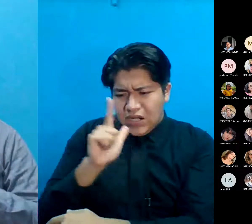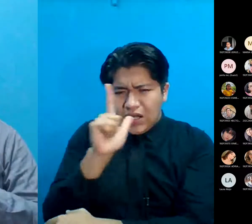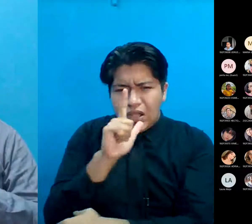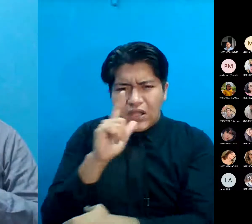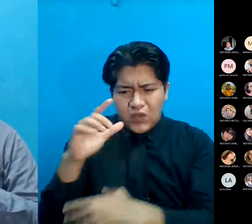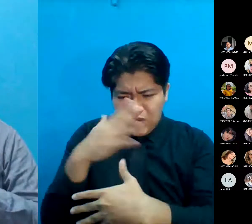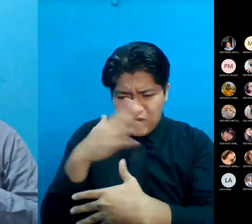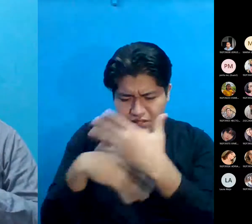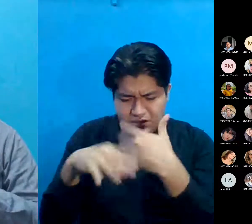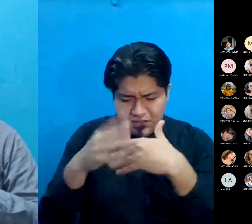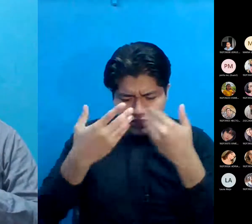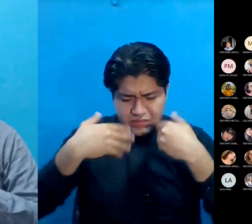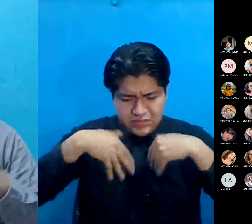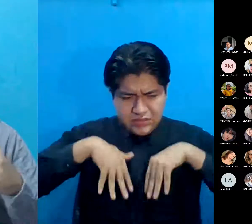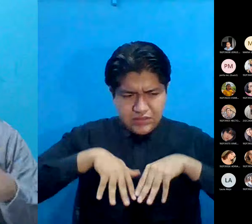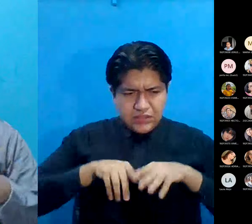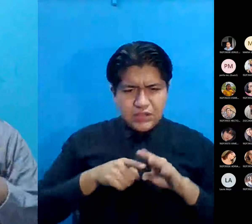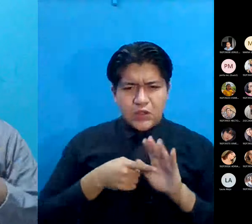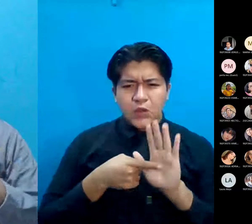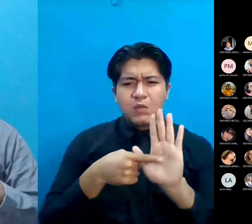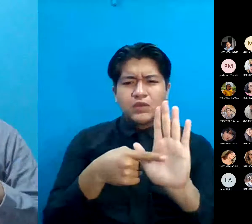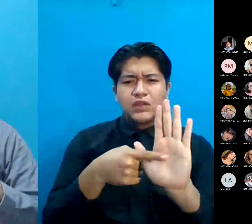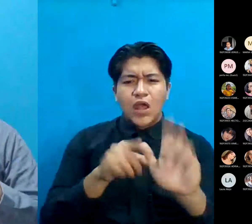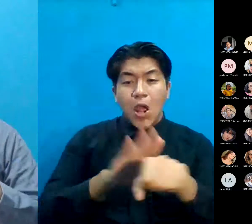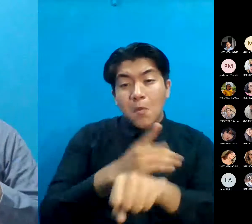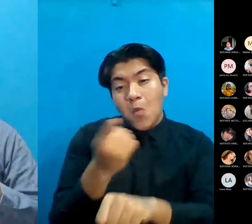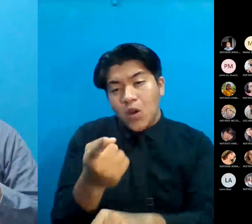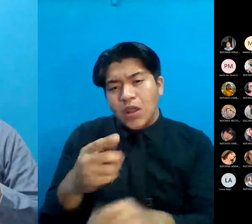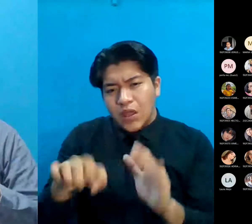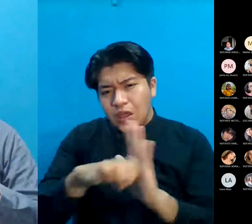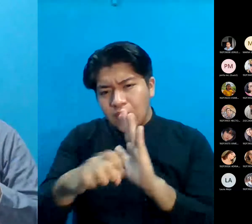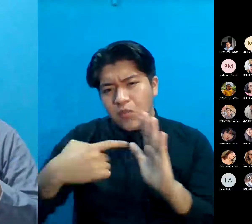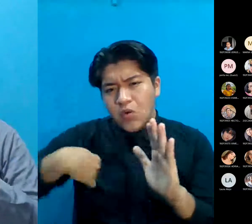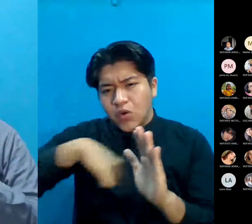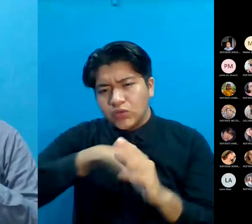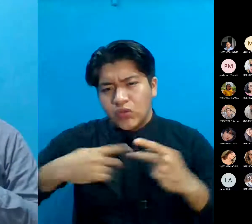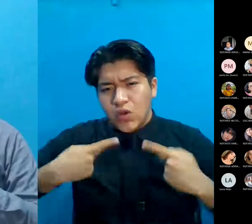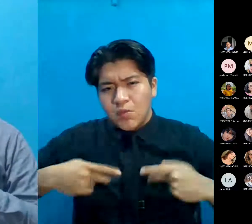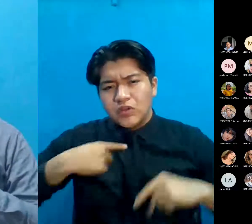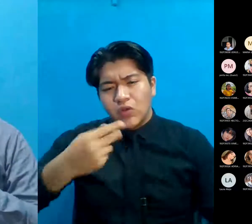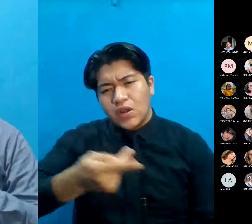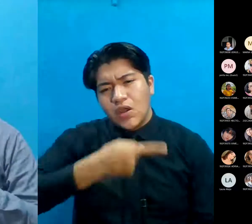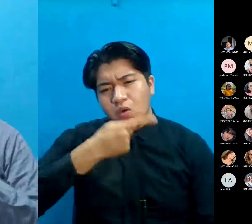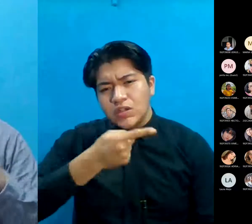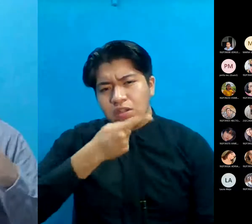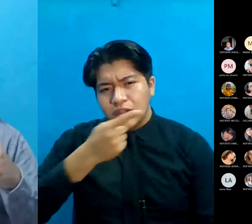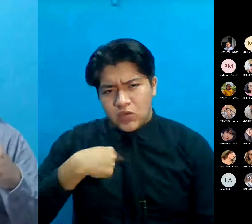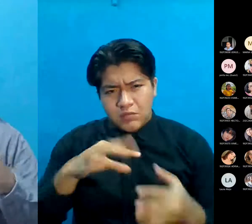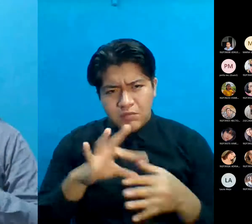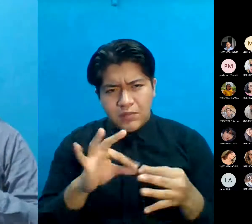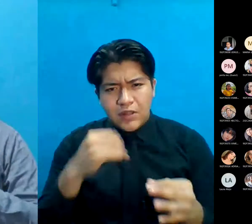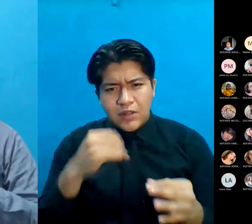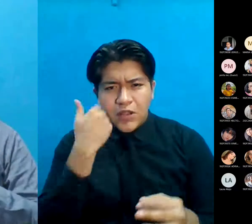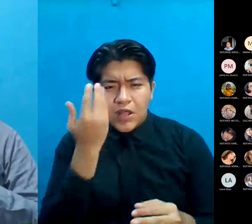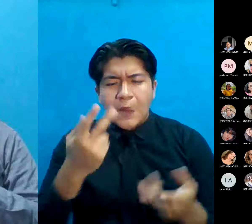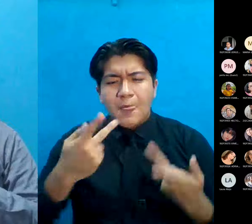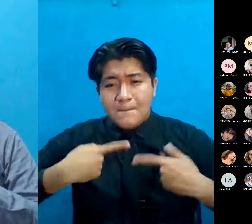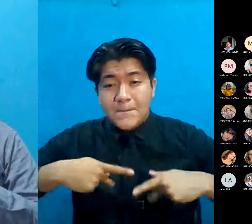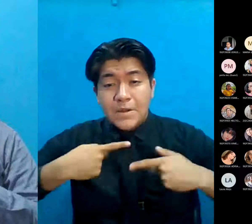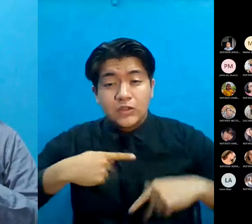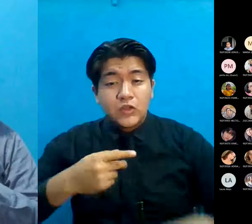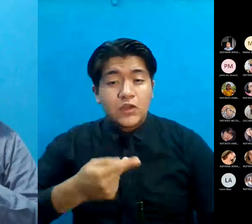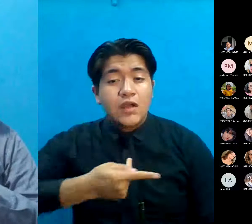porque nosotros, oyentes, y aquí hago un paréntesis, las personas oyentes son las